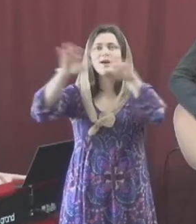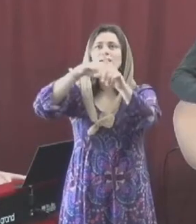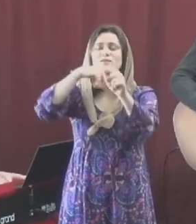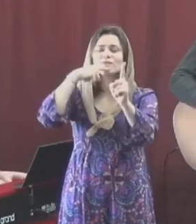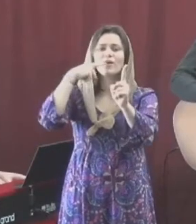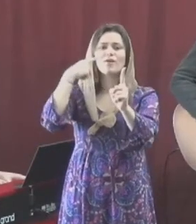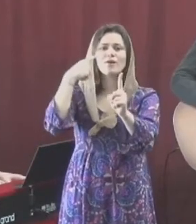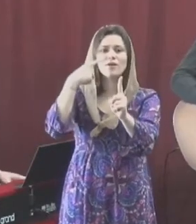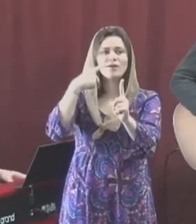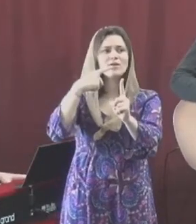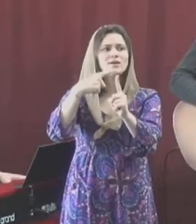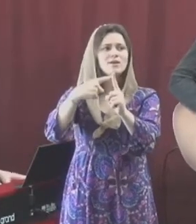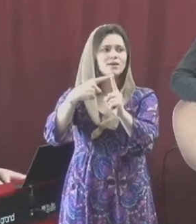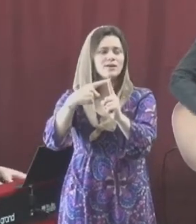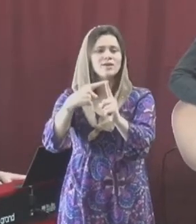На